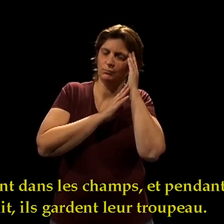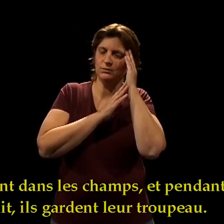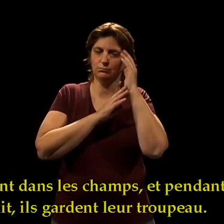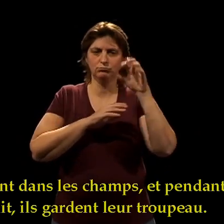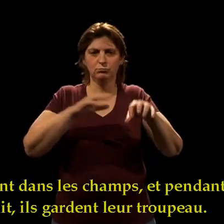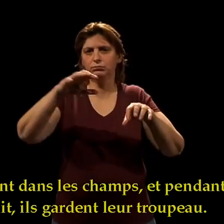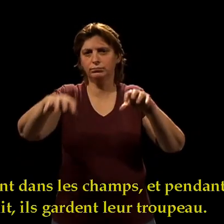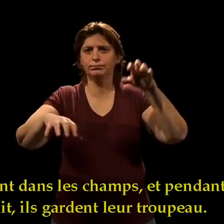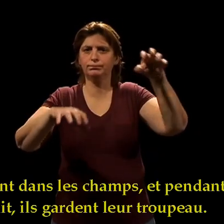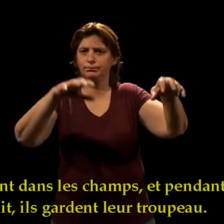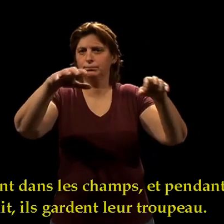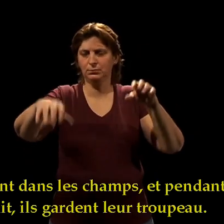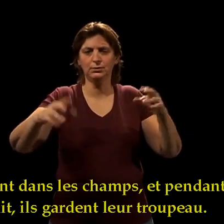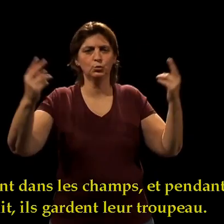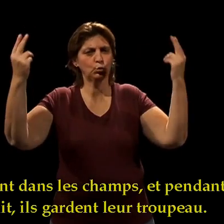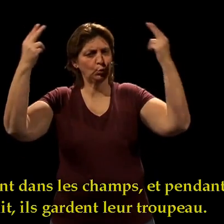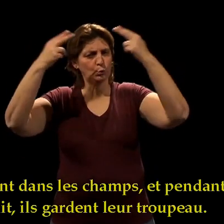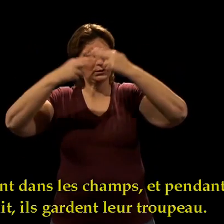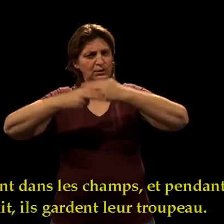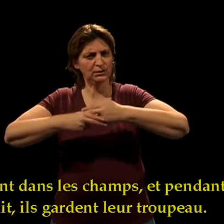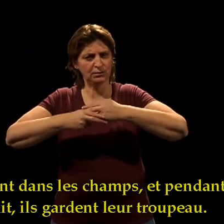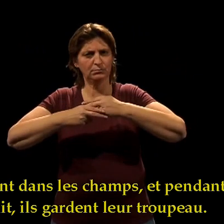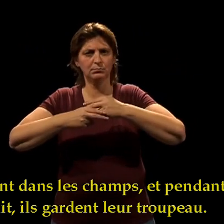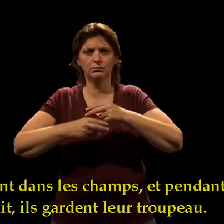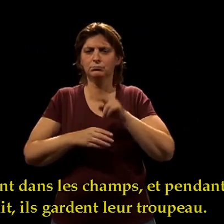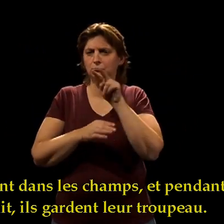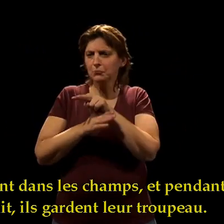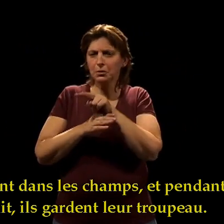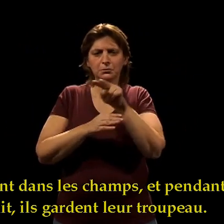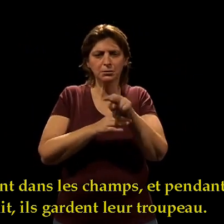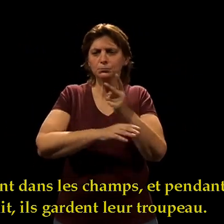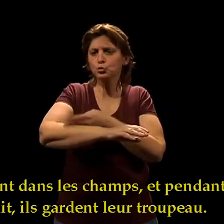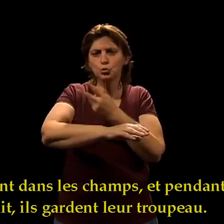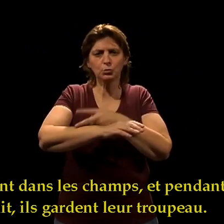Ils vivent dans les champs et pendant la nuit, ils gardent leurs troupeaux.